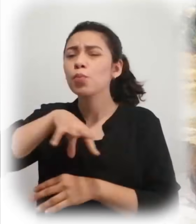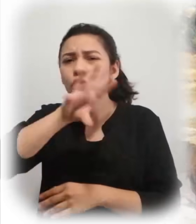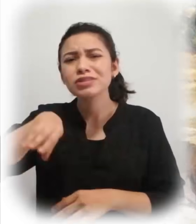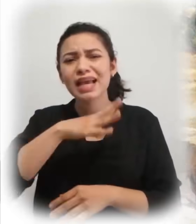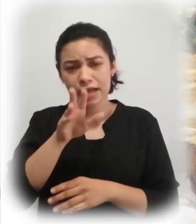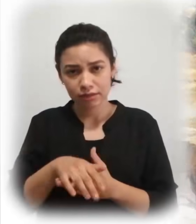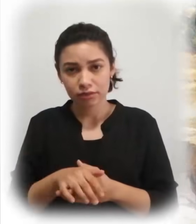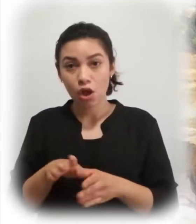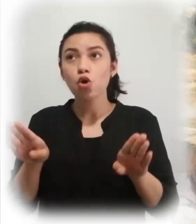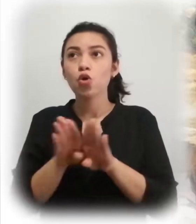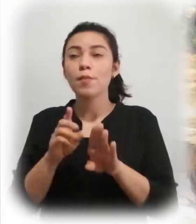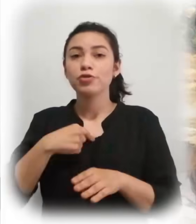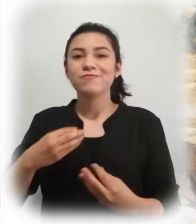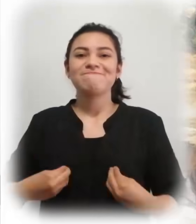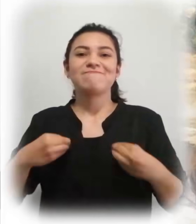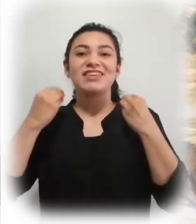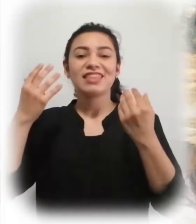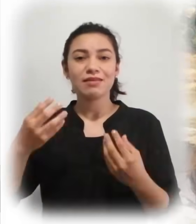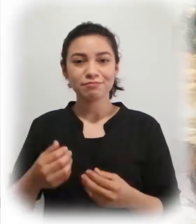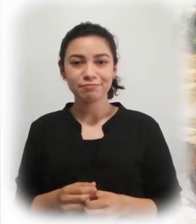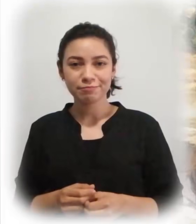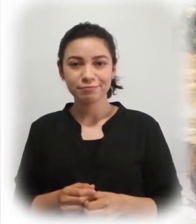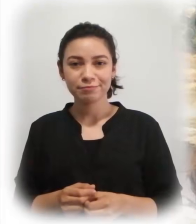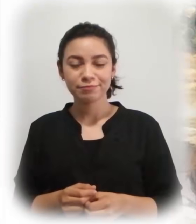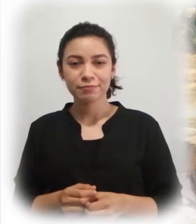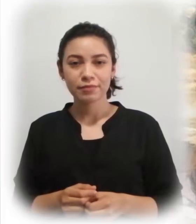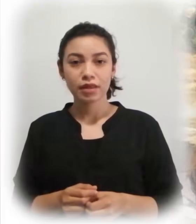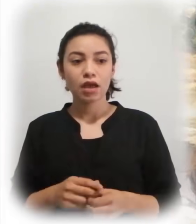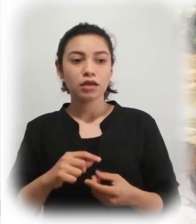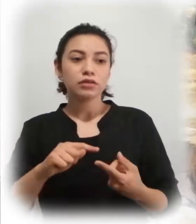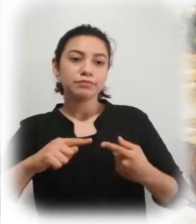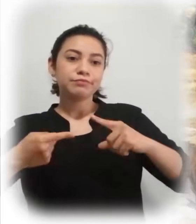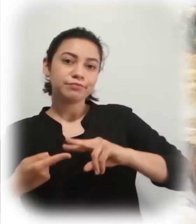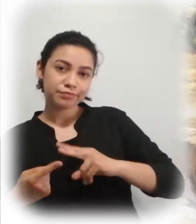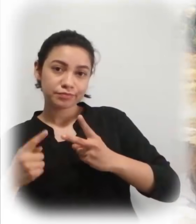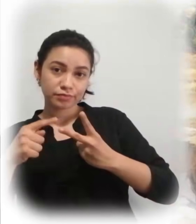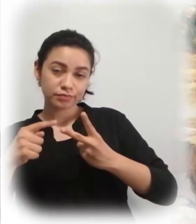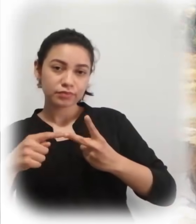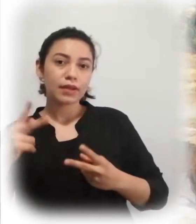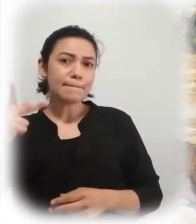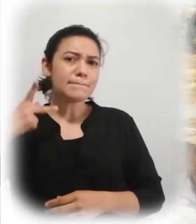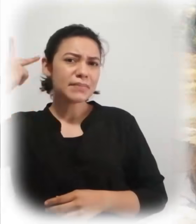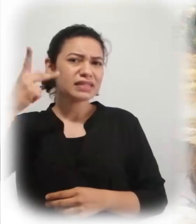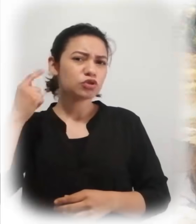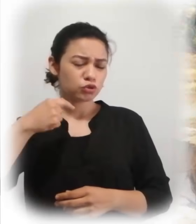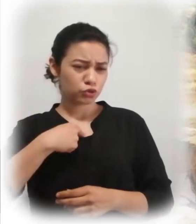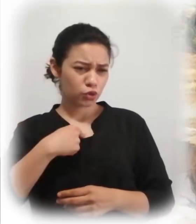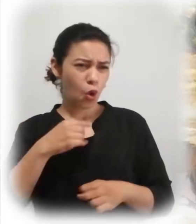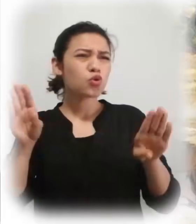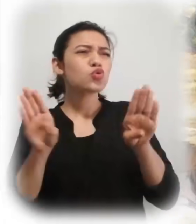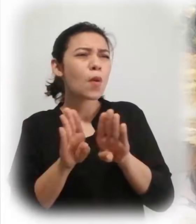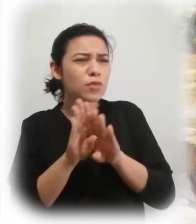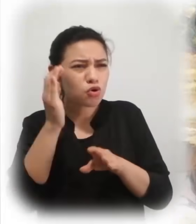recibo la vida? Como pastor, yo ¿conozco y doy vida a quienes